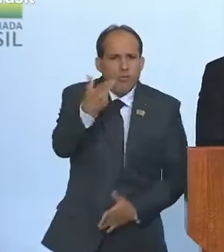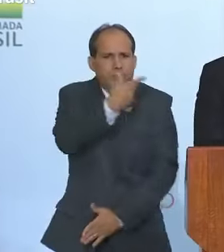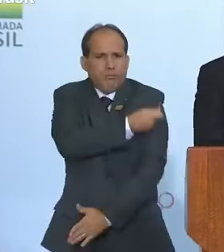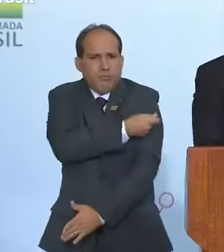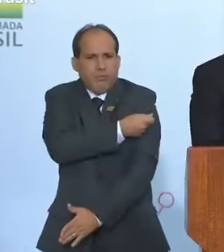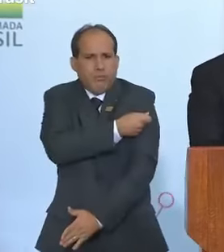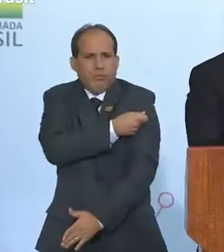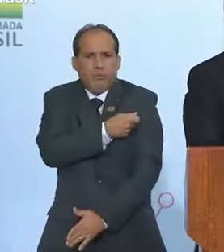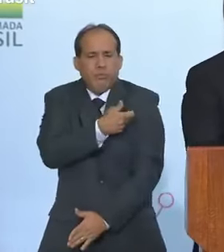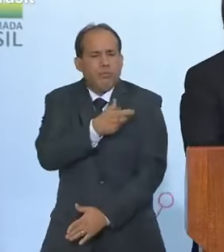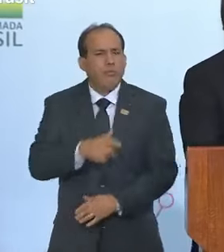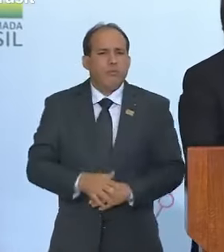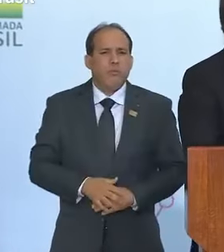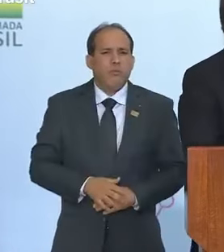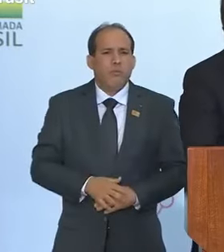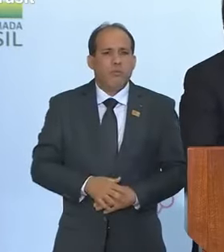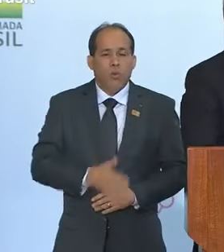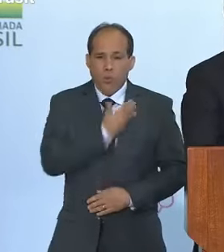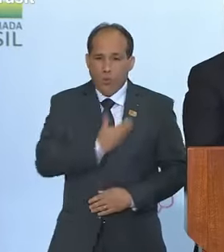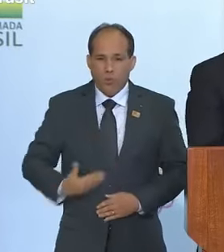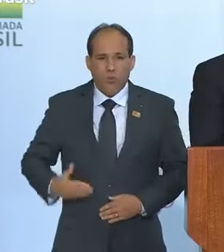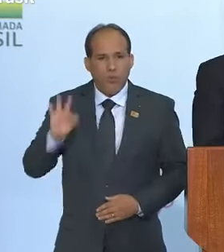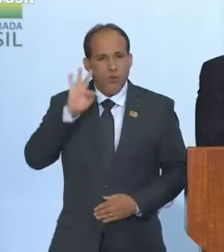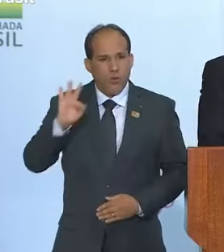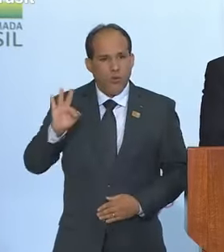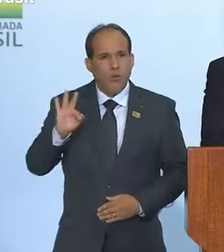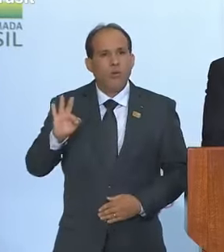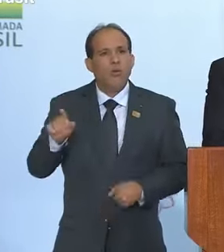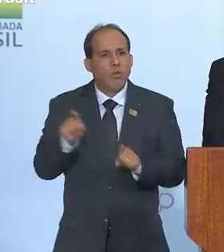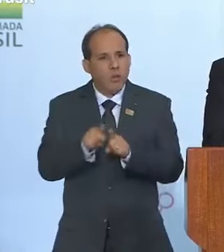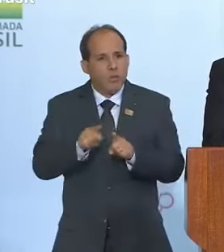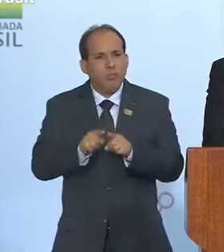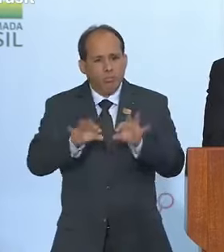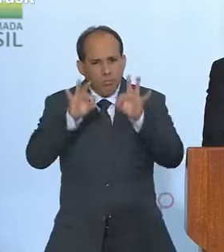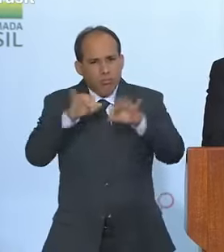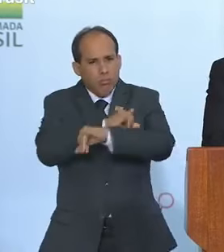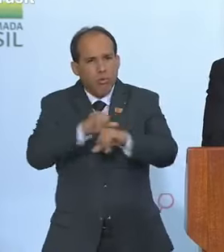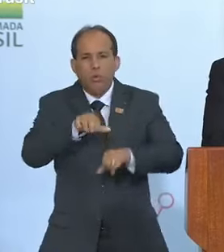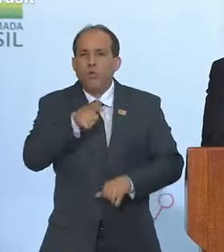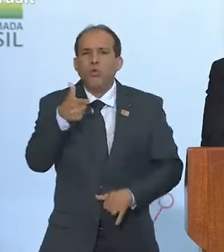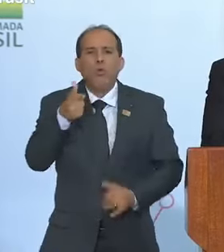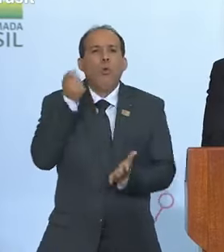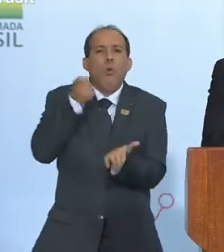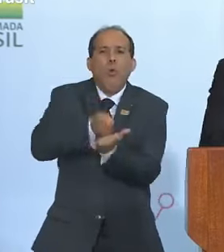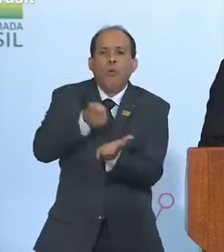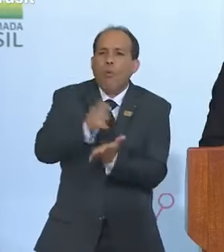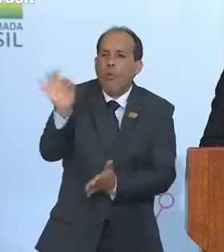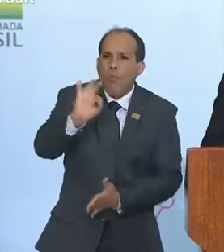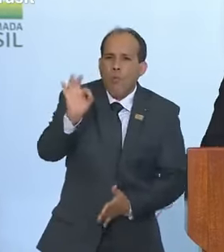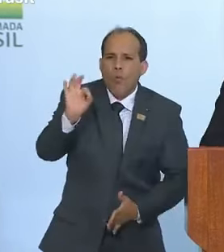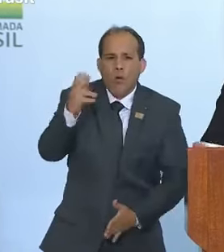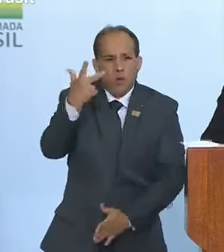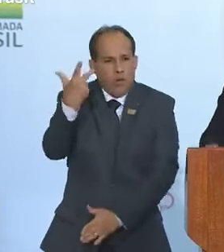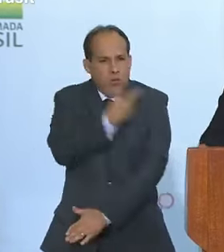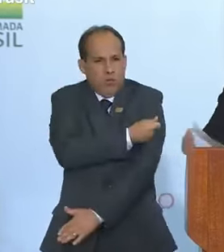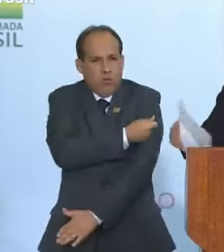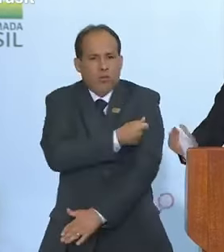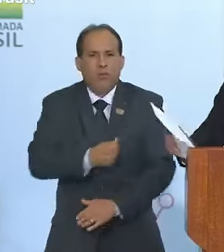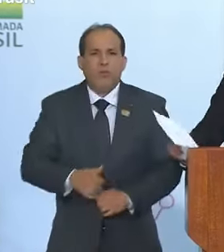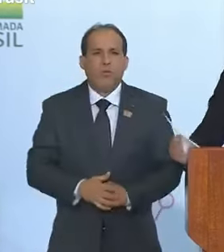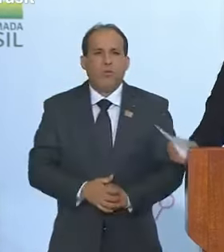tomar essa vacina. Então, o governo federal, repito e termino, não obrigará ninguém a tomar essa vacina.